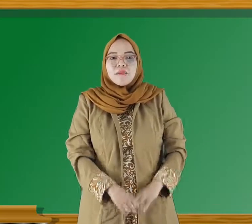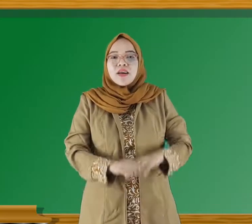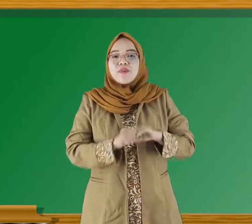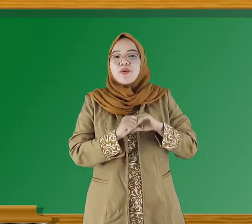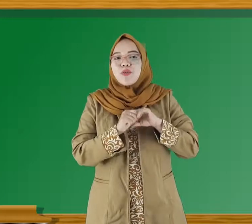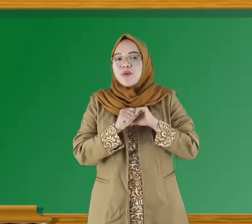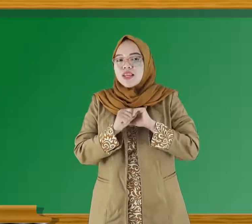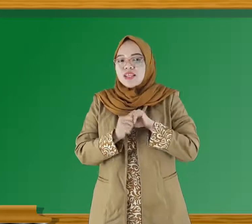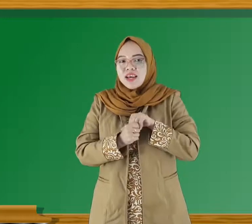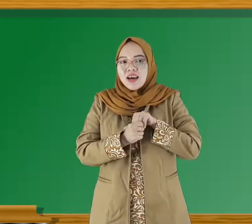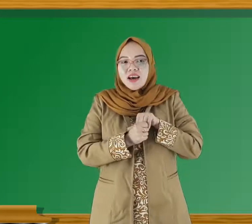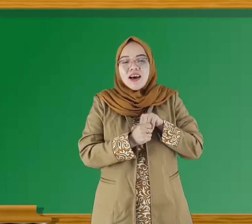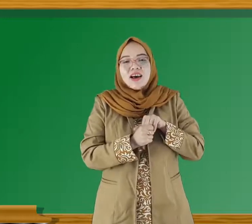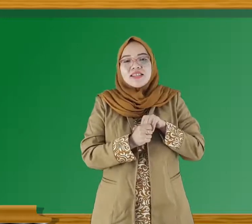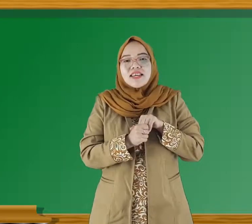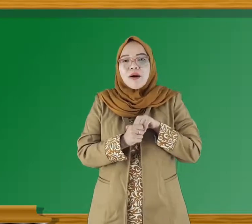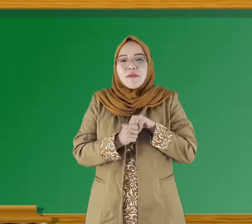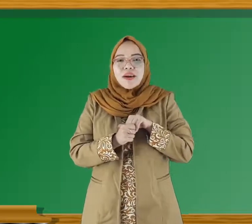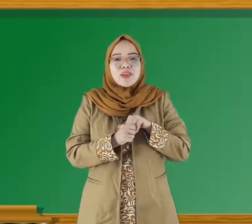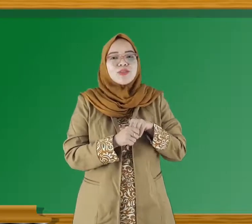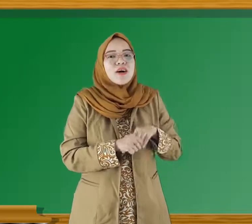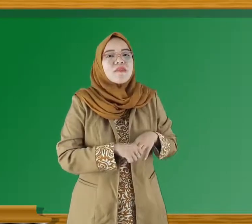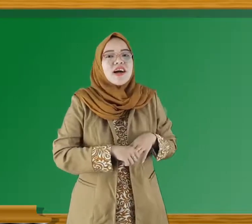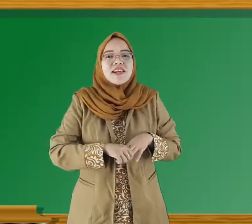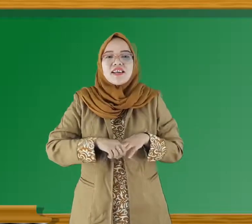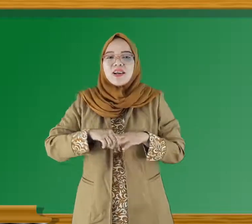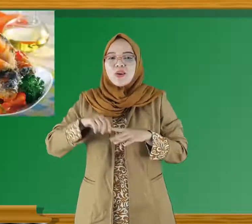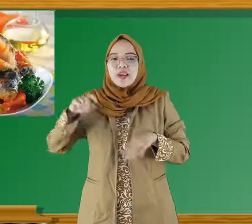Baik, Bu Guru mau tanya, siapa yang suka makan ikan goreng?